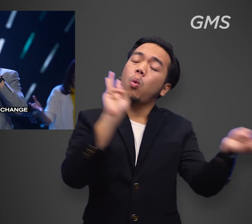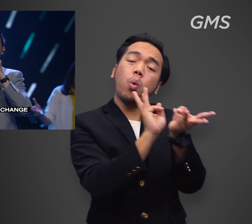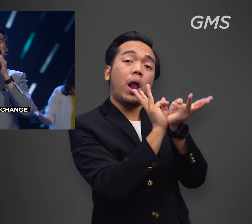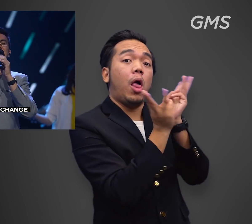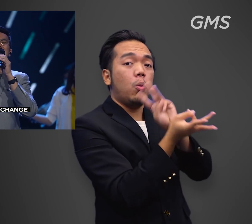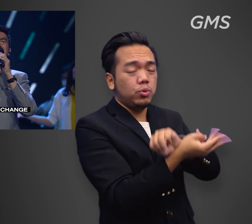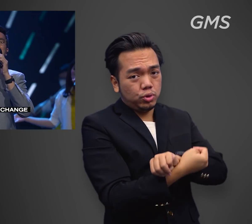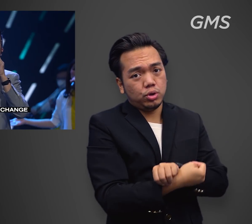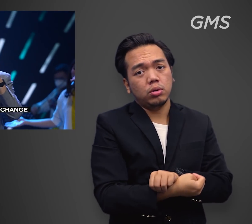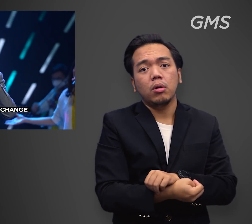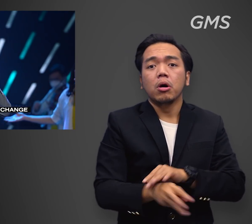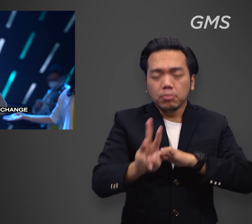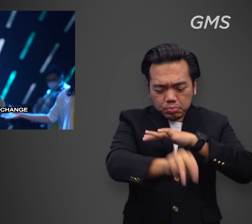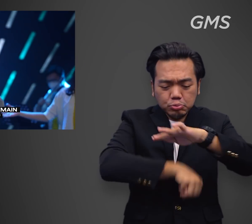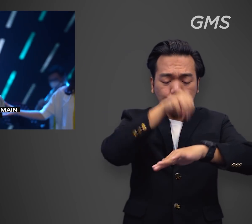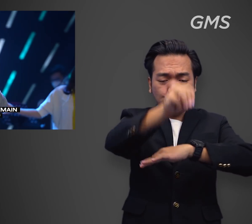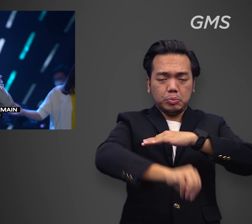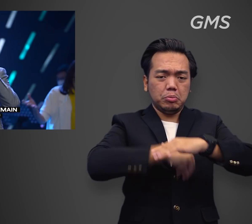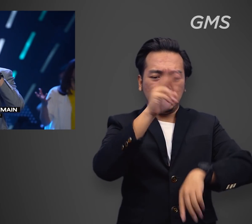Though the seasons may